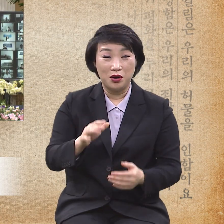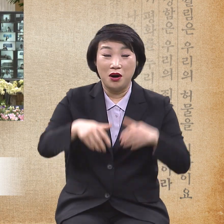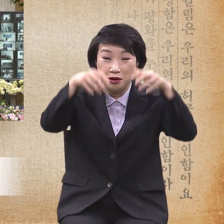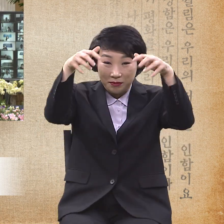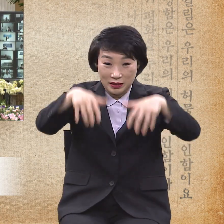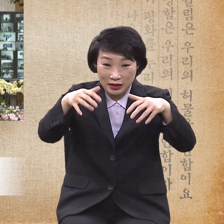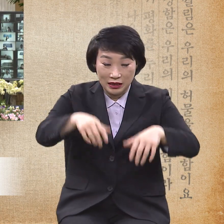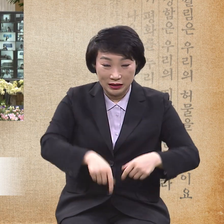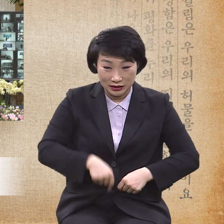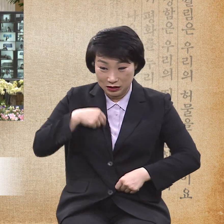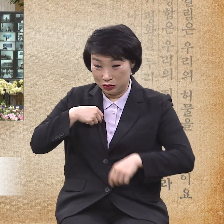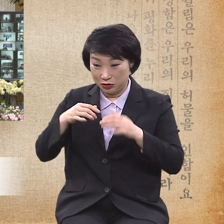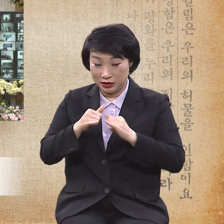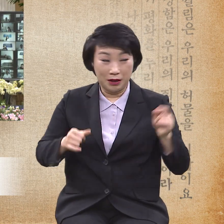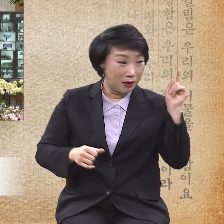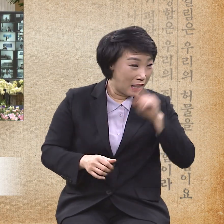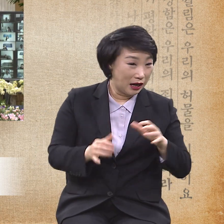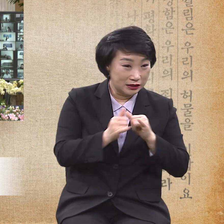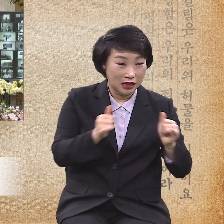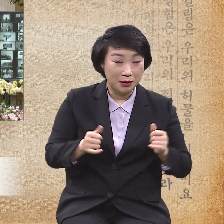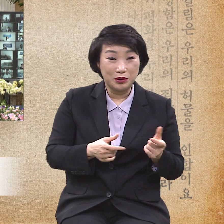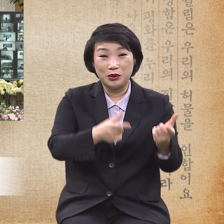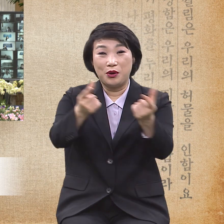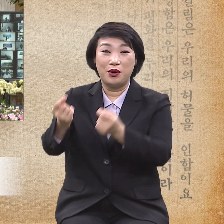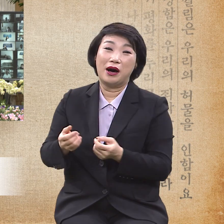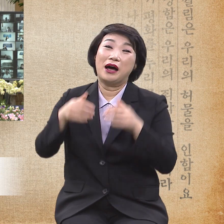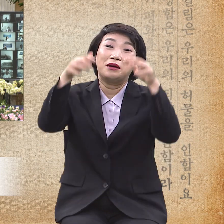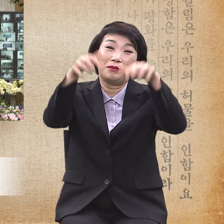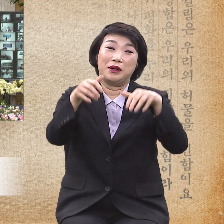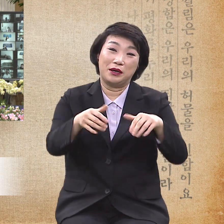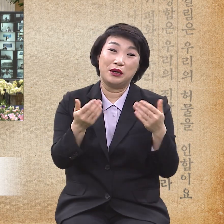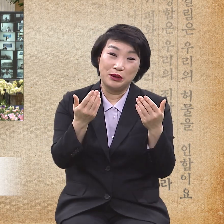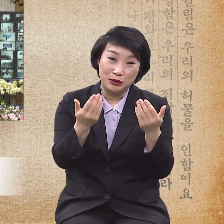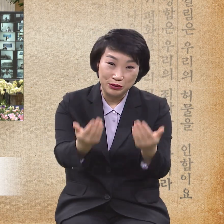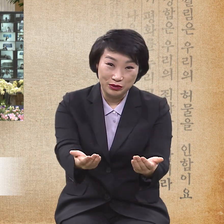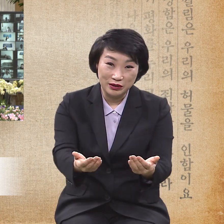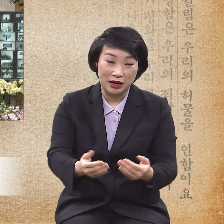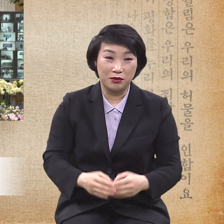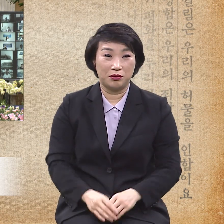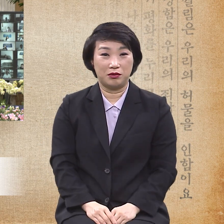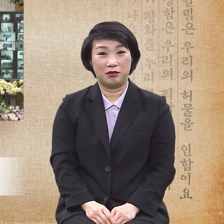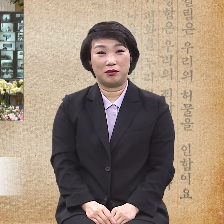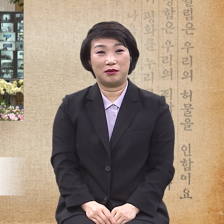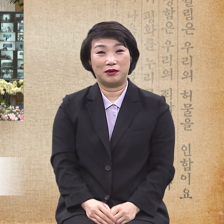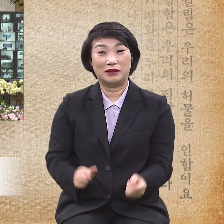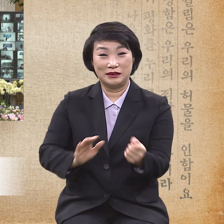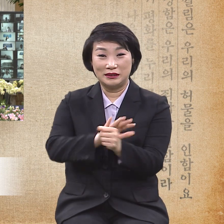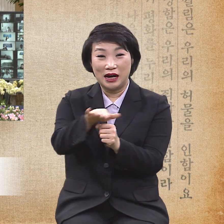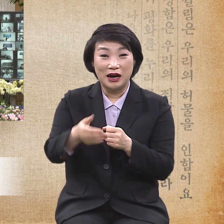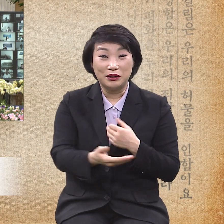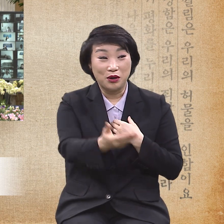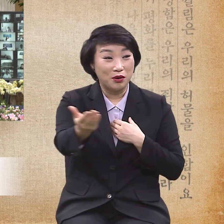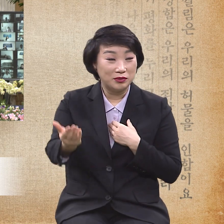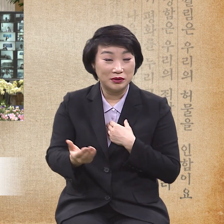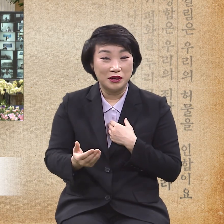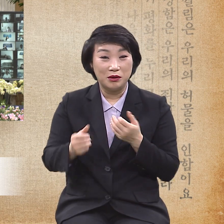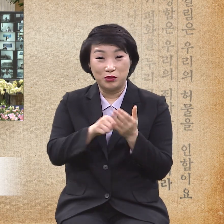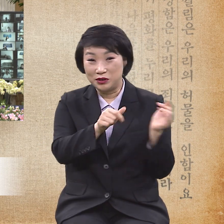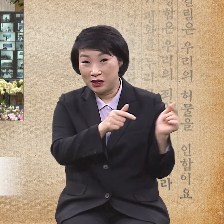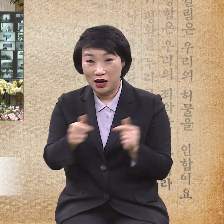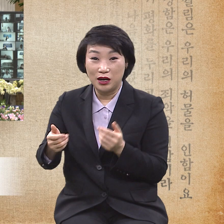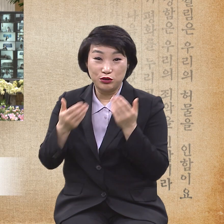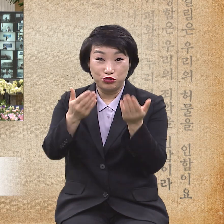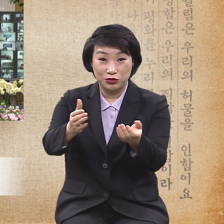비를 의로운 자와 불의한 자에게 똑같이 내린다. 사랑은, 이 만물을 주신